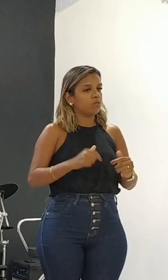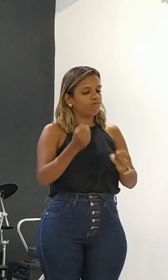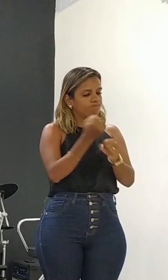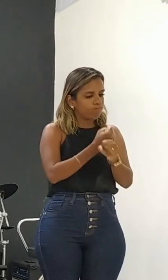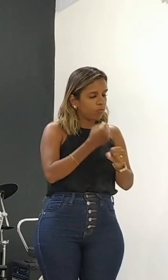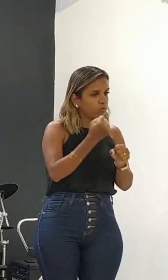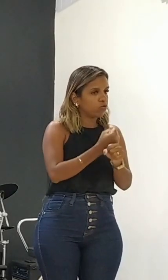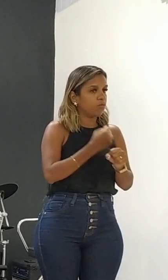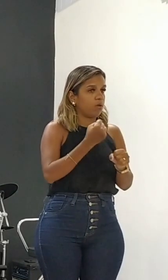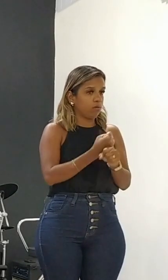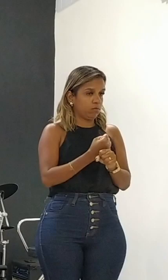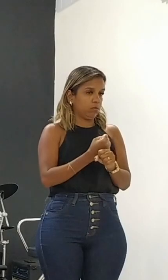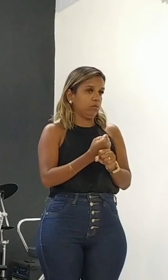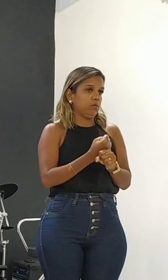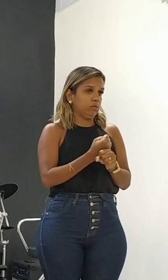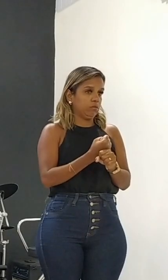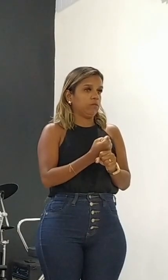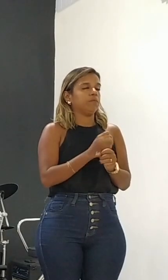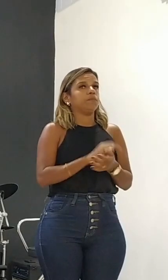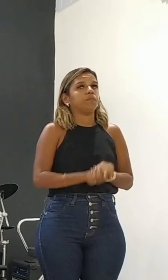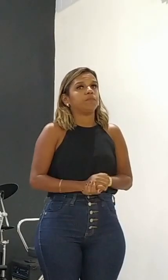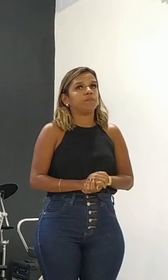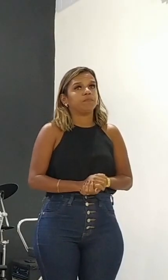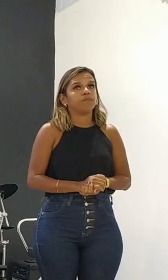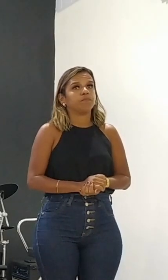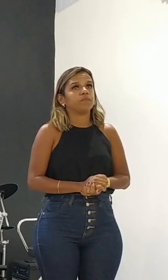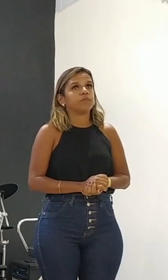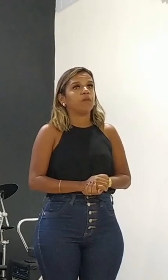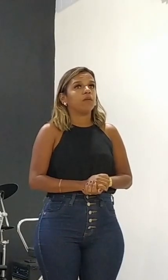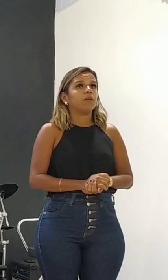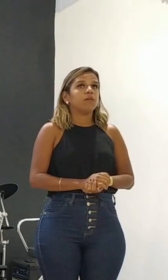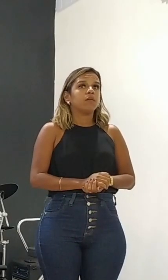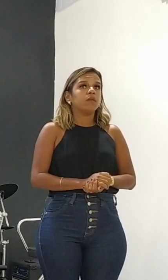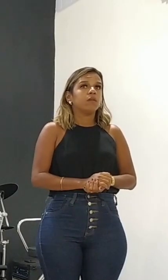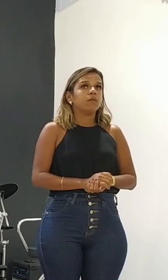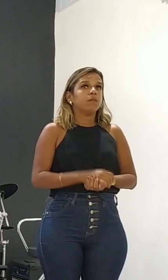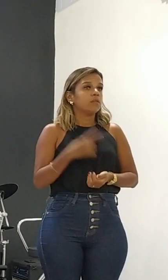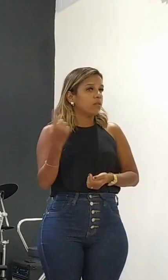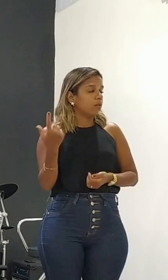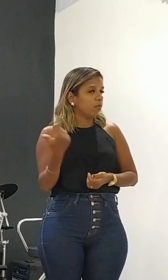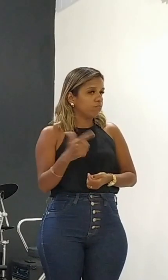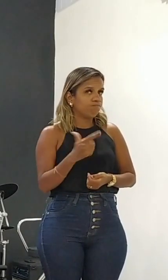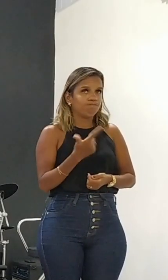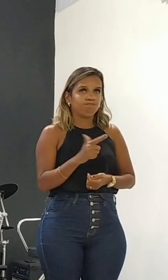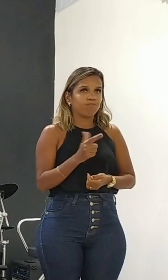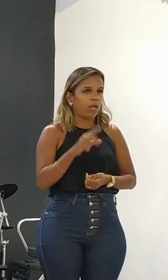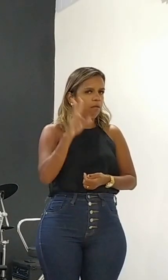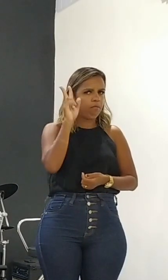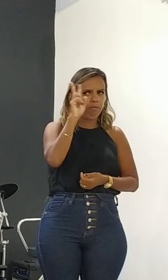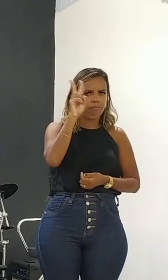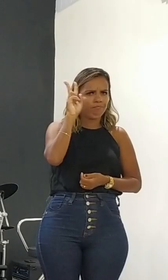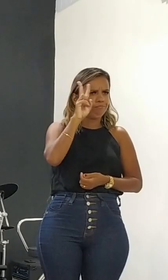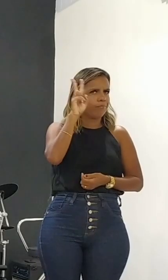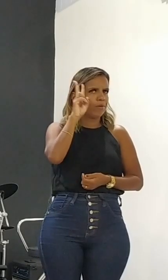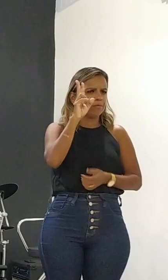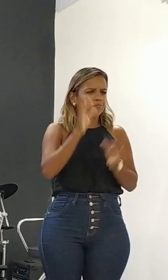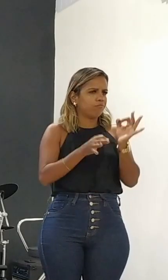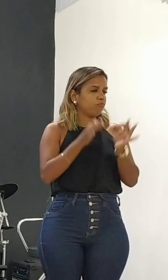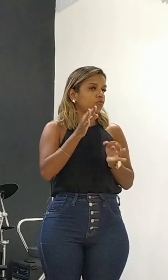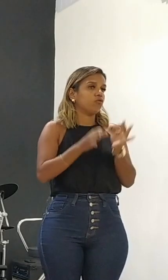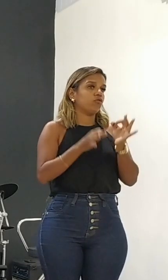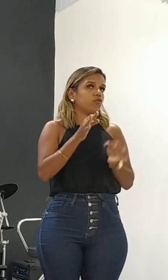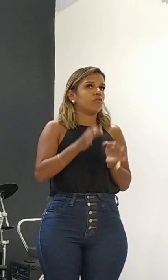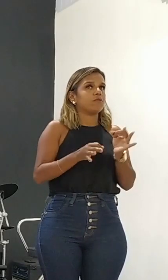edificaremos, mas vós não tendes parte, nem justiça, nem memória em Jerusalém. Quem